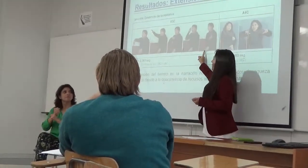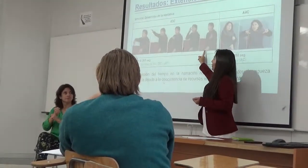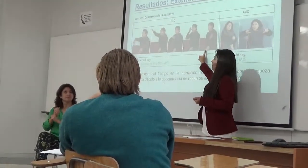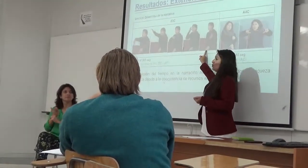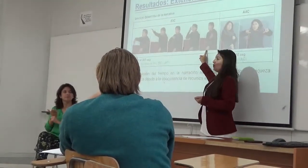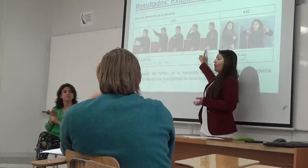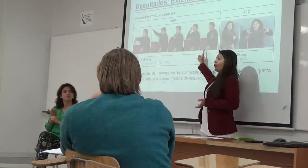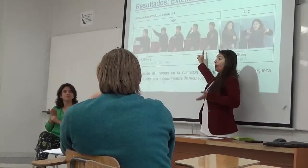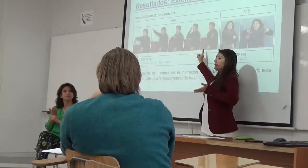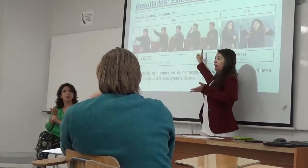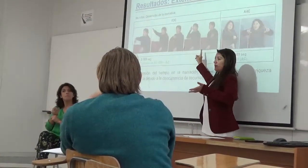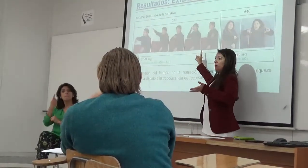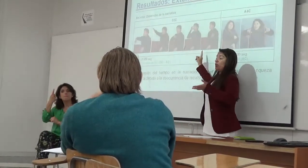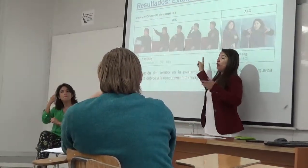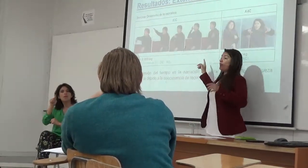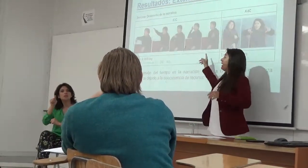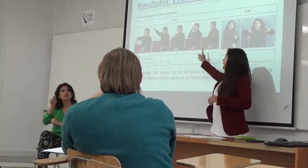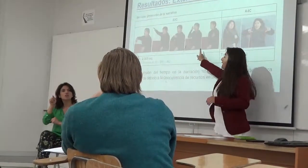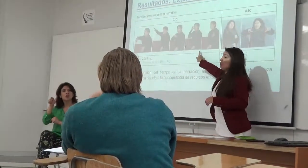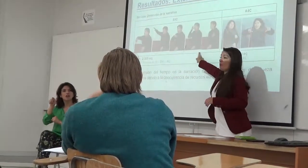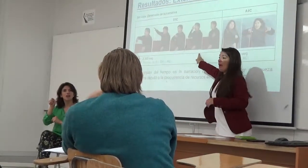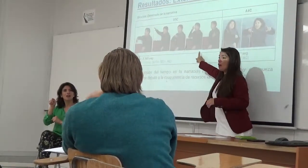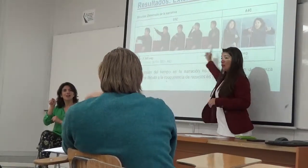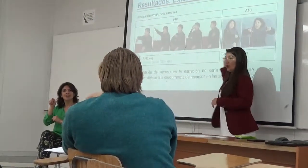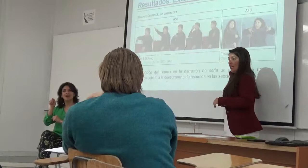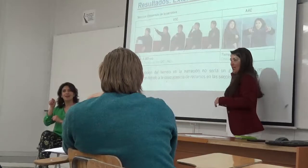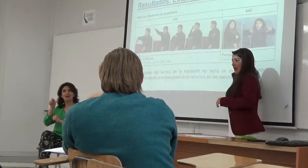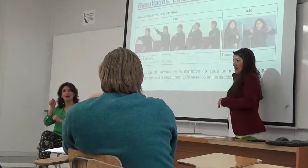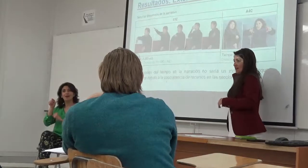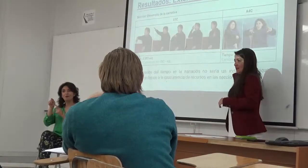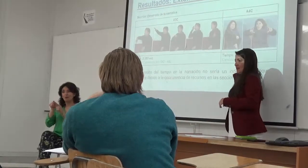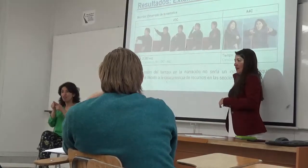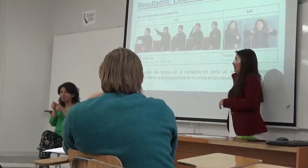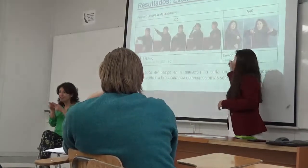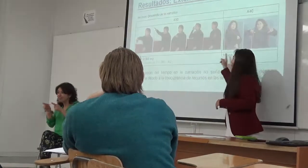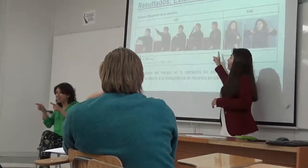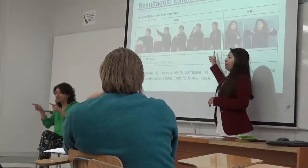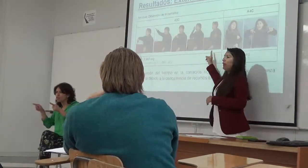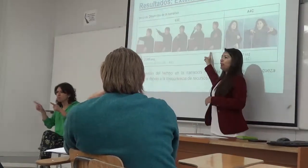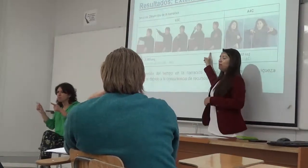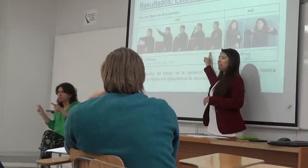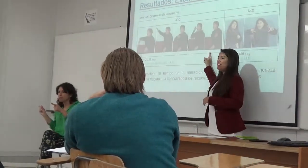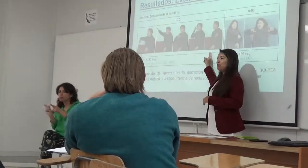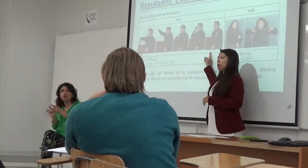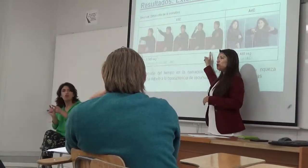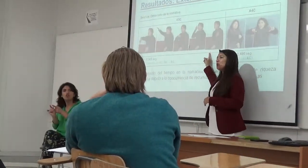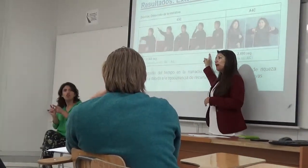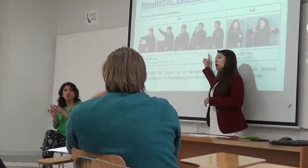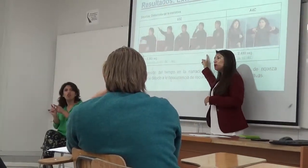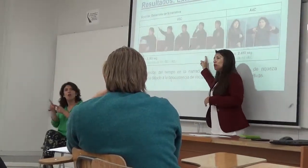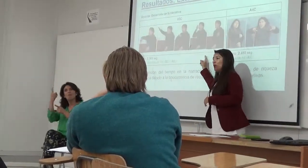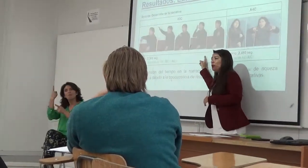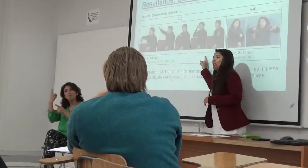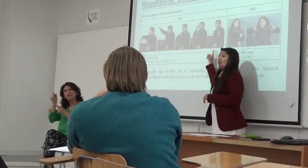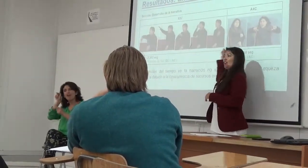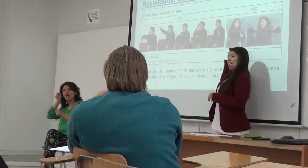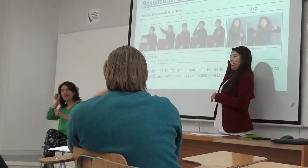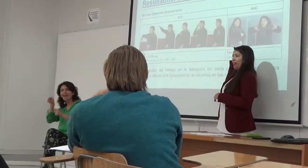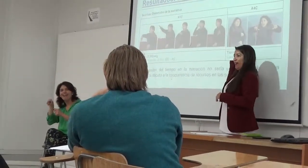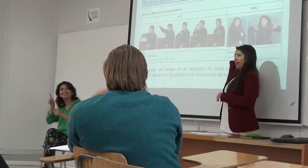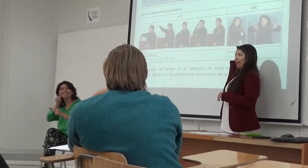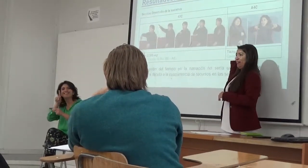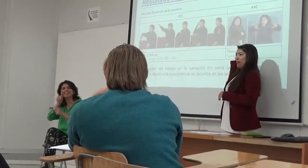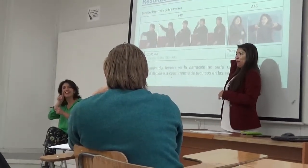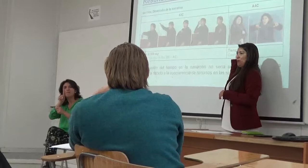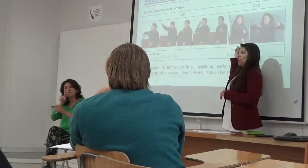Sin embargo, su lengua de señas, porque era el texto más corto que ella, ¿ya? Pero él presenta mucho más recursos lingüísticos que